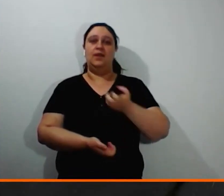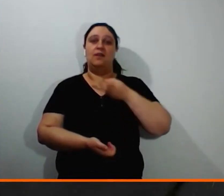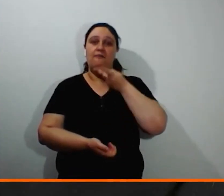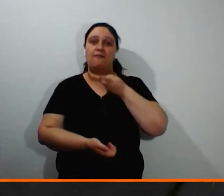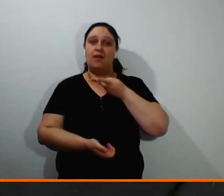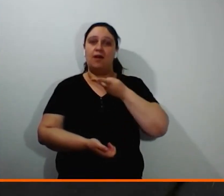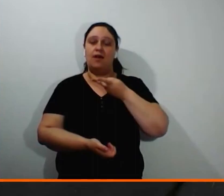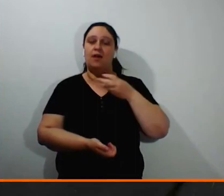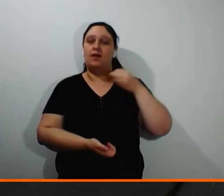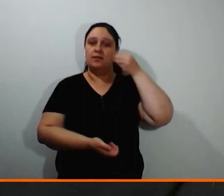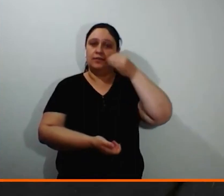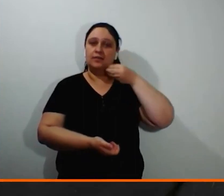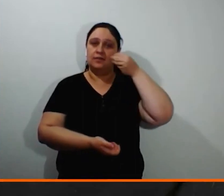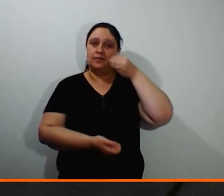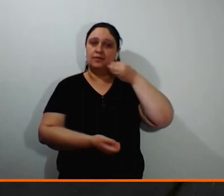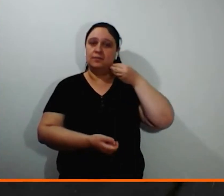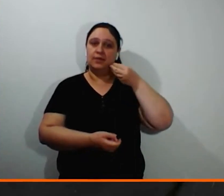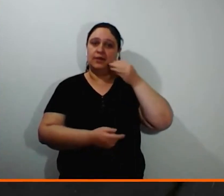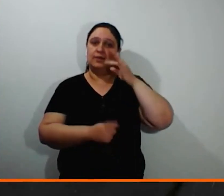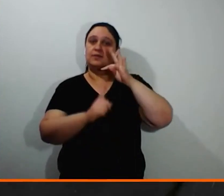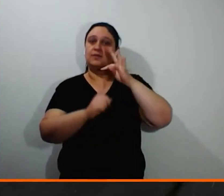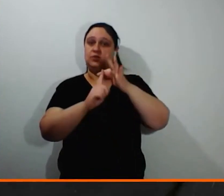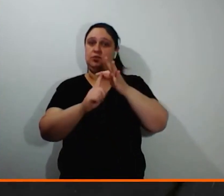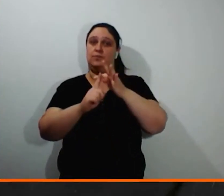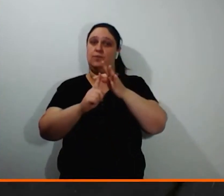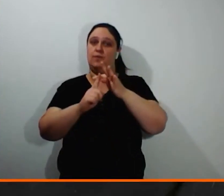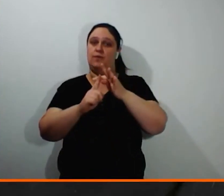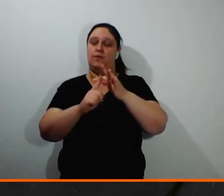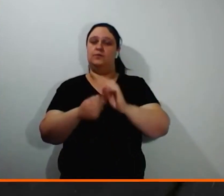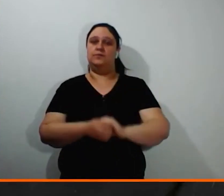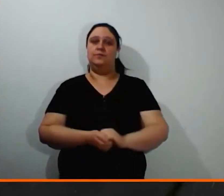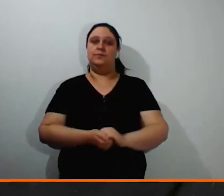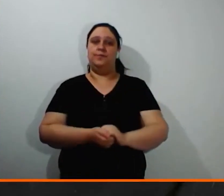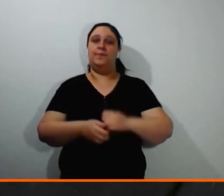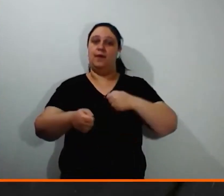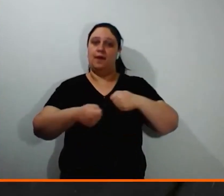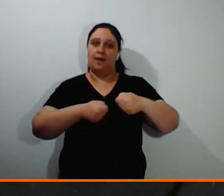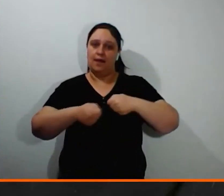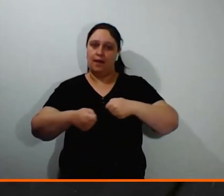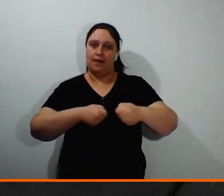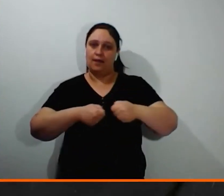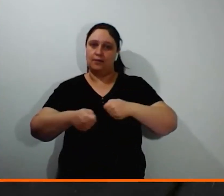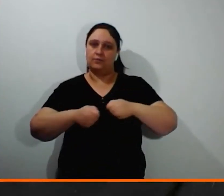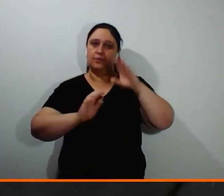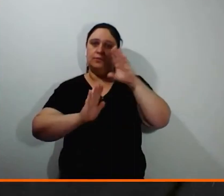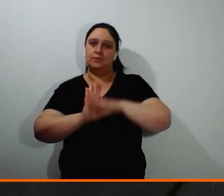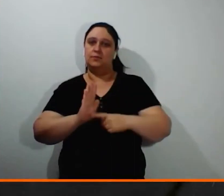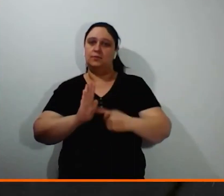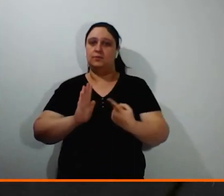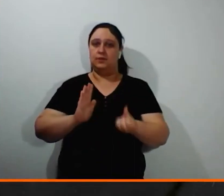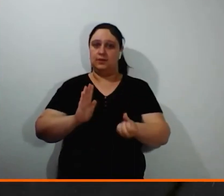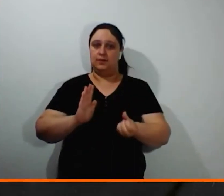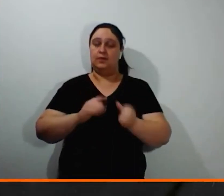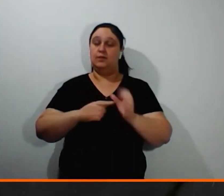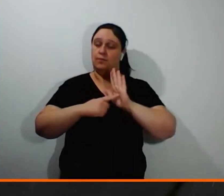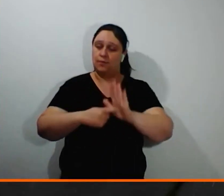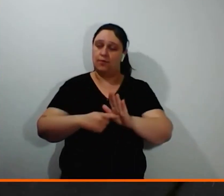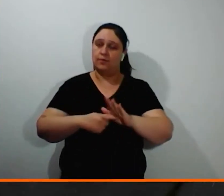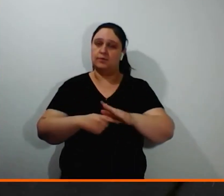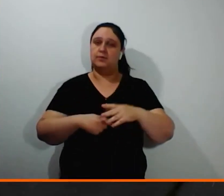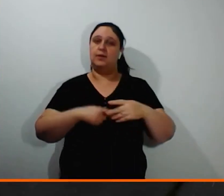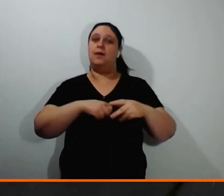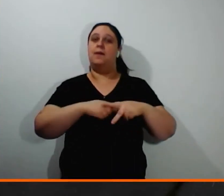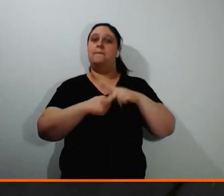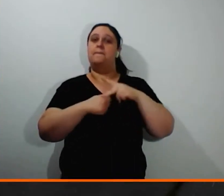Bíblia. Em Atos 16, você vê ali que quando Paulo encontrou com ele, aí